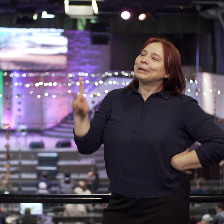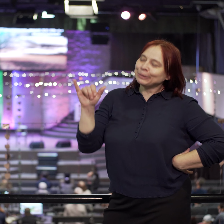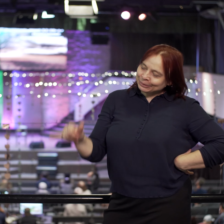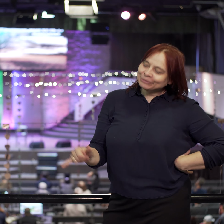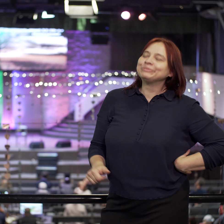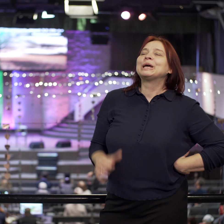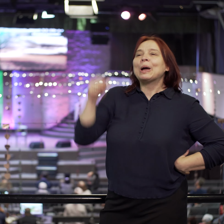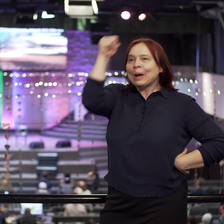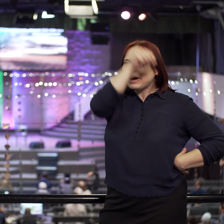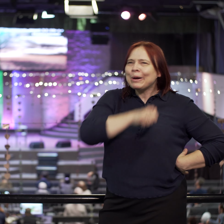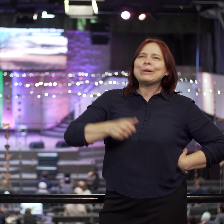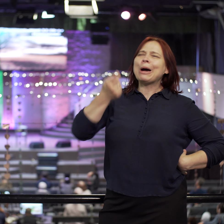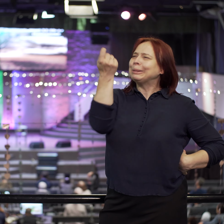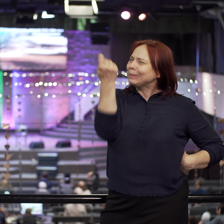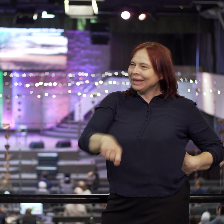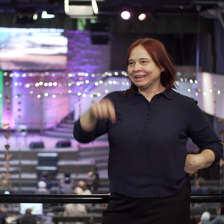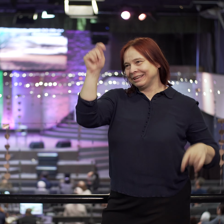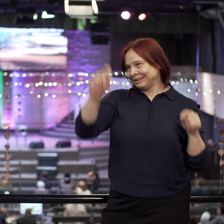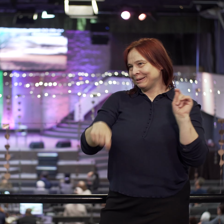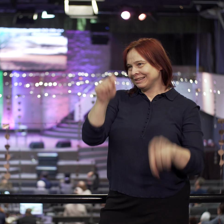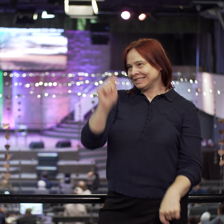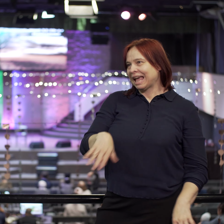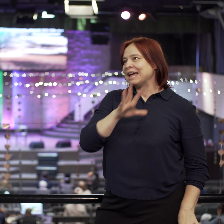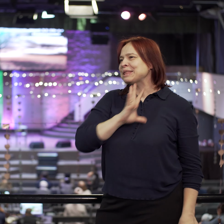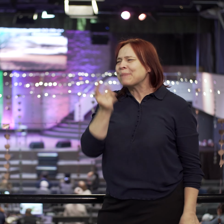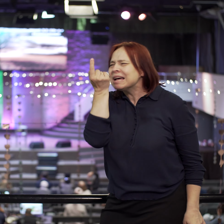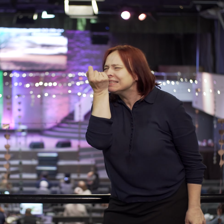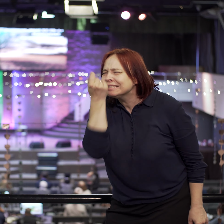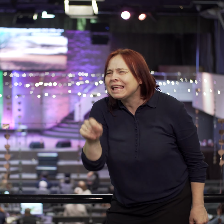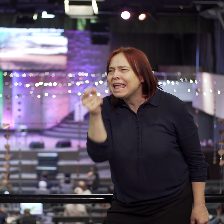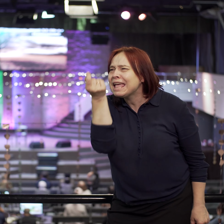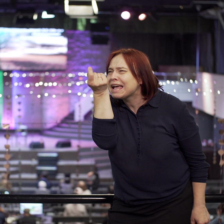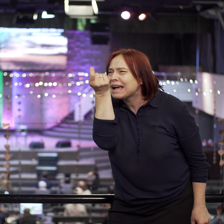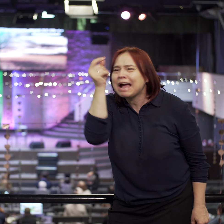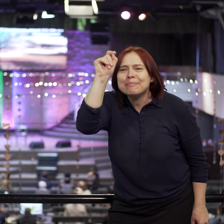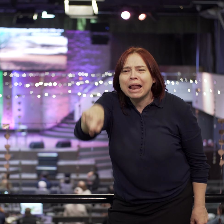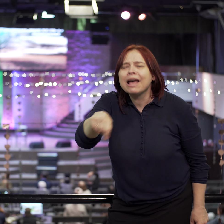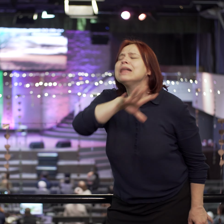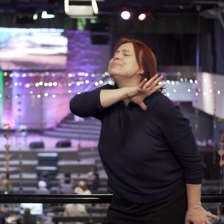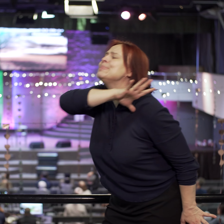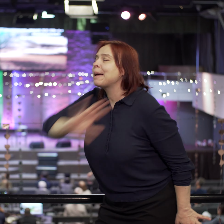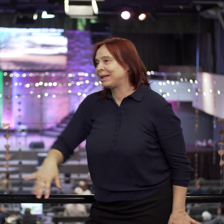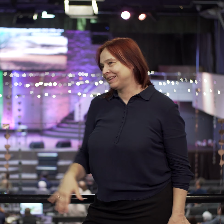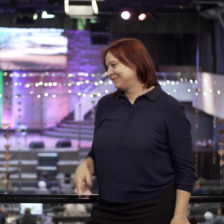одной капли с неба не упало. Ни одной капли. О чем ты